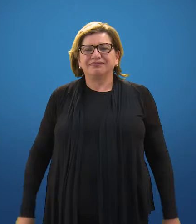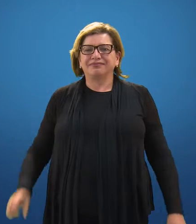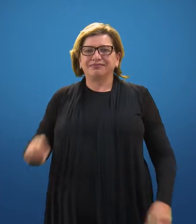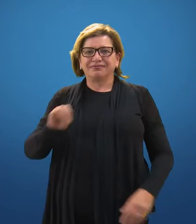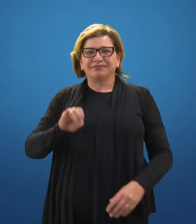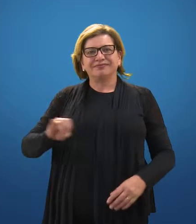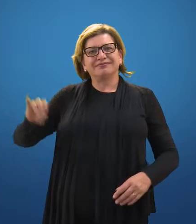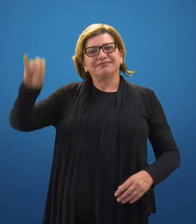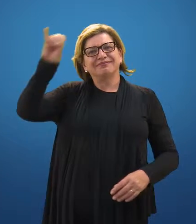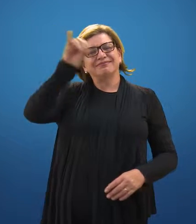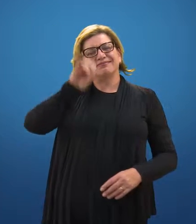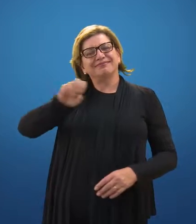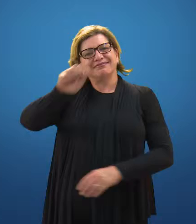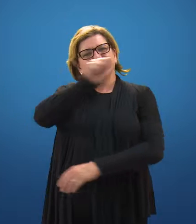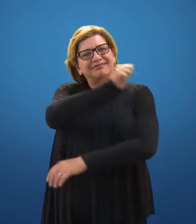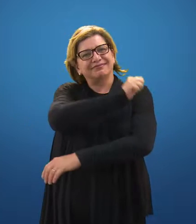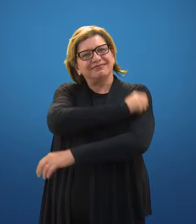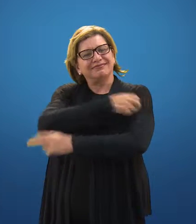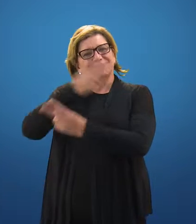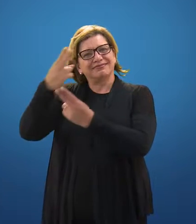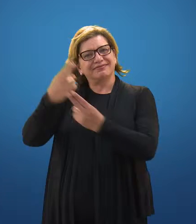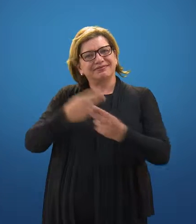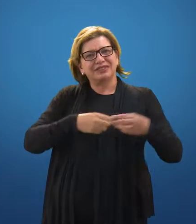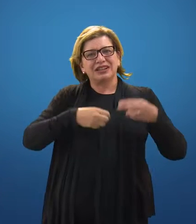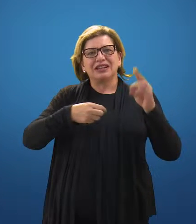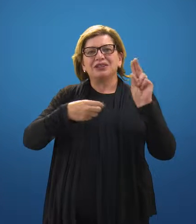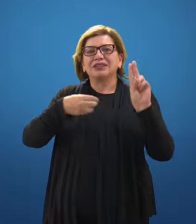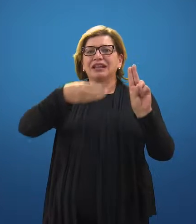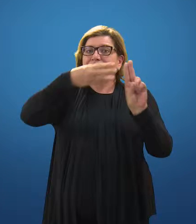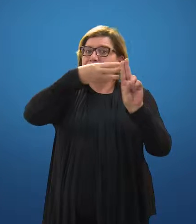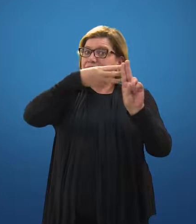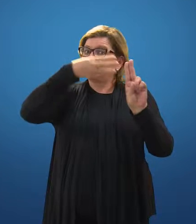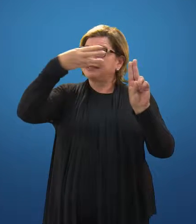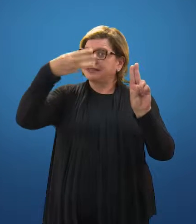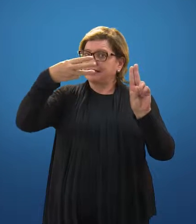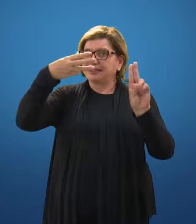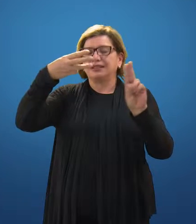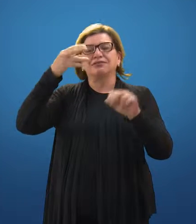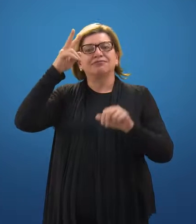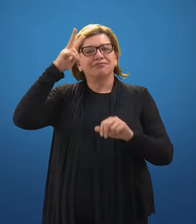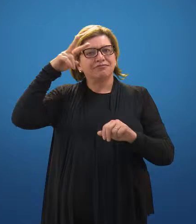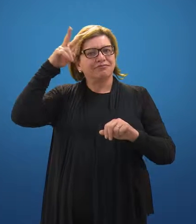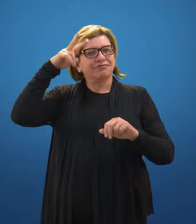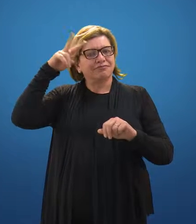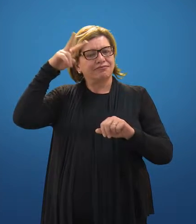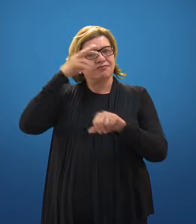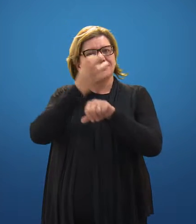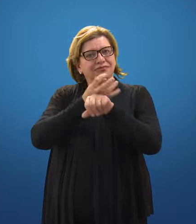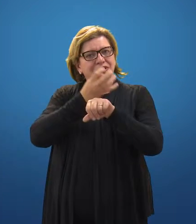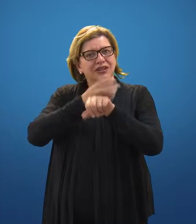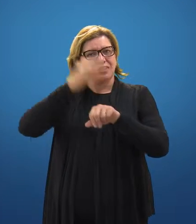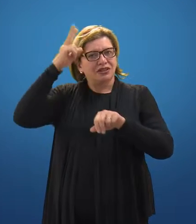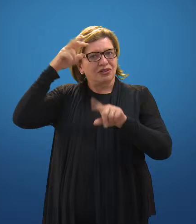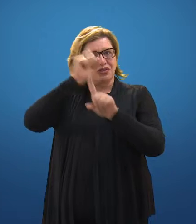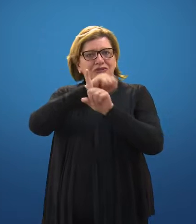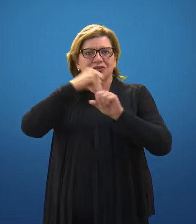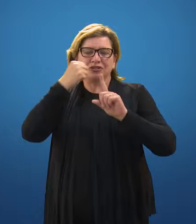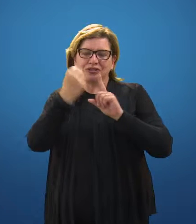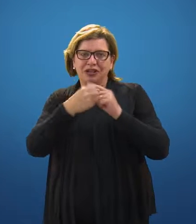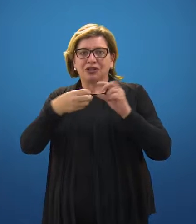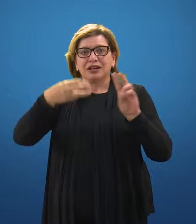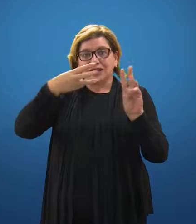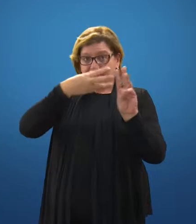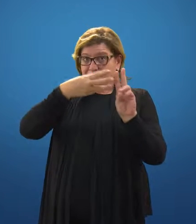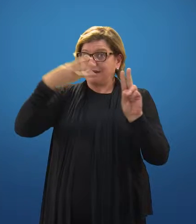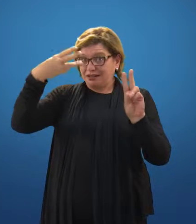Olá, alunos! Sejam muito bem-vindos à terceira unidade de estudos da disciplina de História da Sociologia. Nessa unidade de